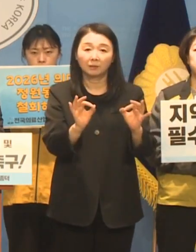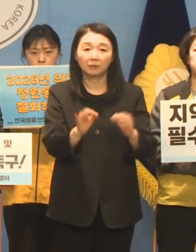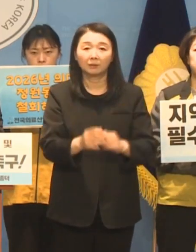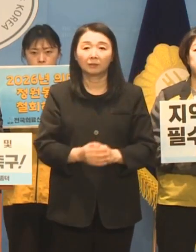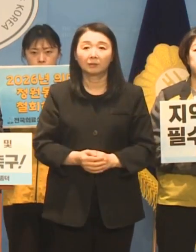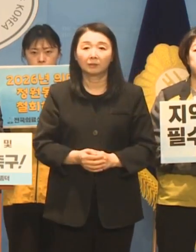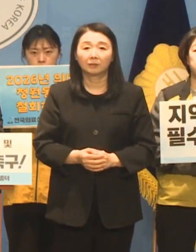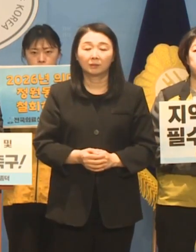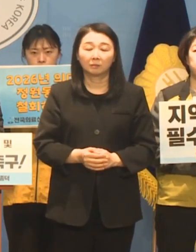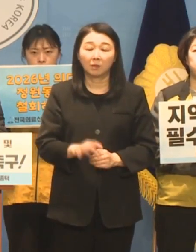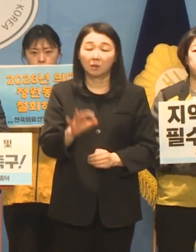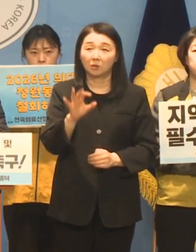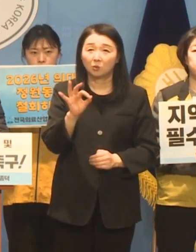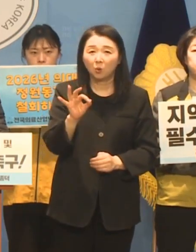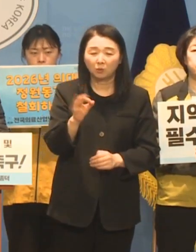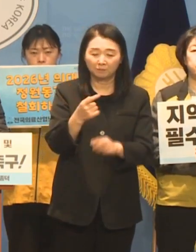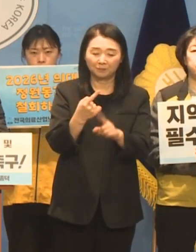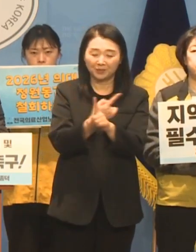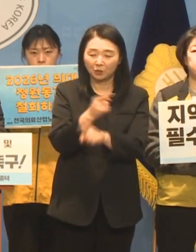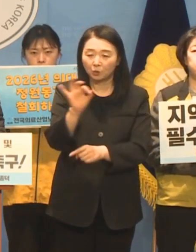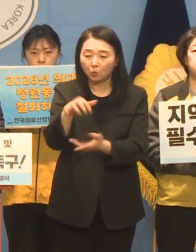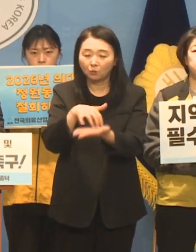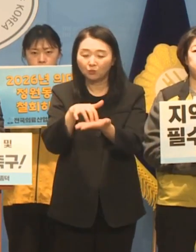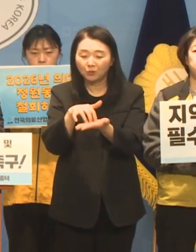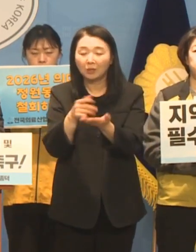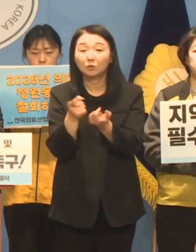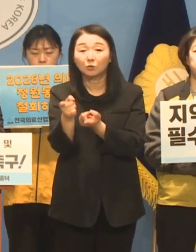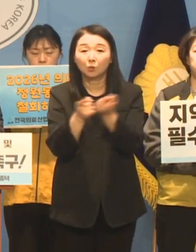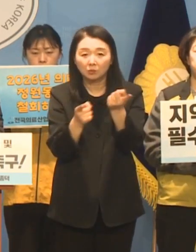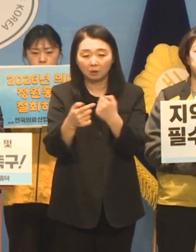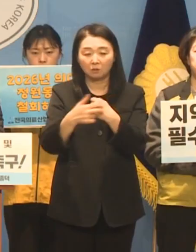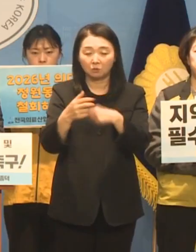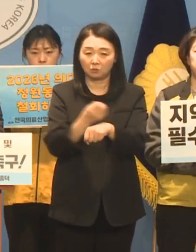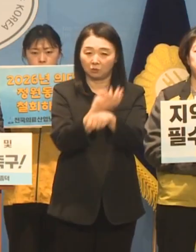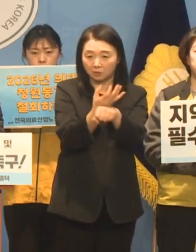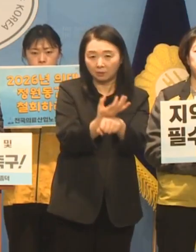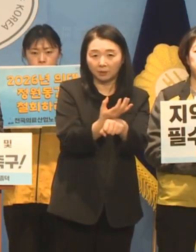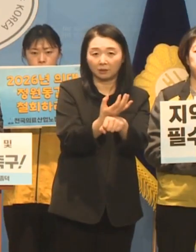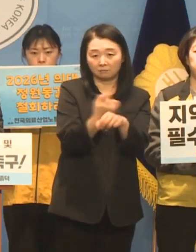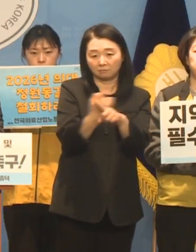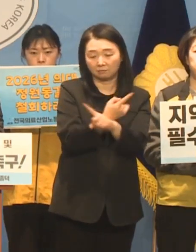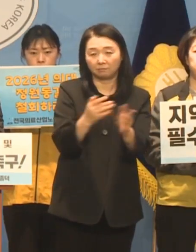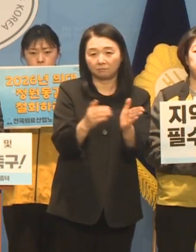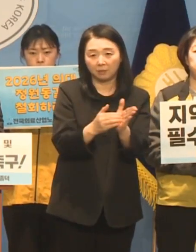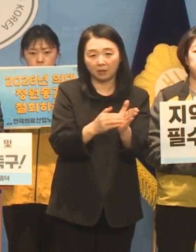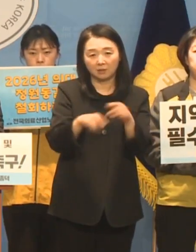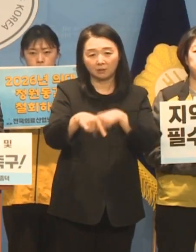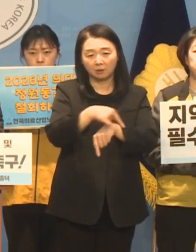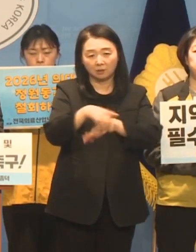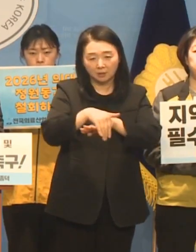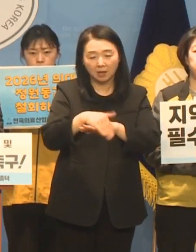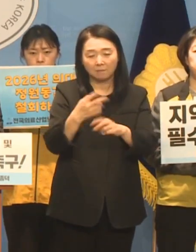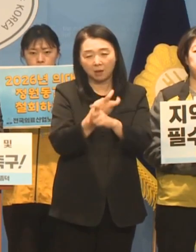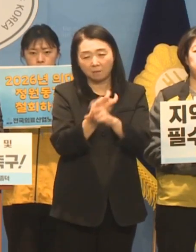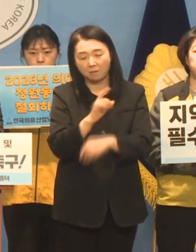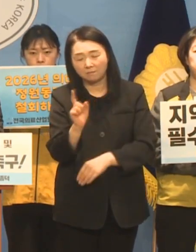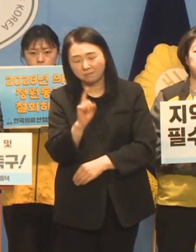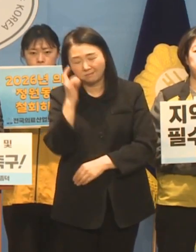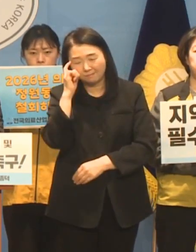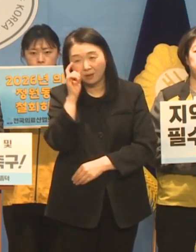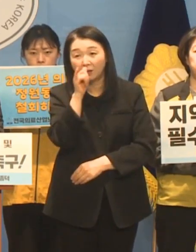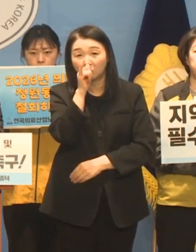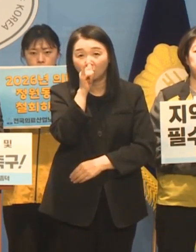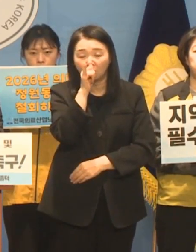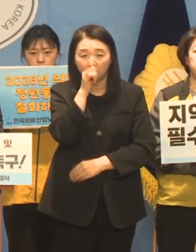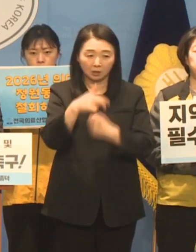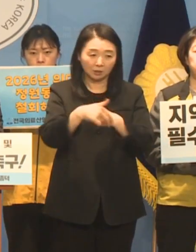현재까지의 수가 조정과 의료 전달 체계 개선 등 다양한 정책적 수단을 강구해 왔지만 의사